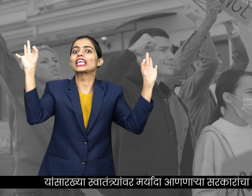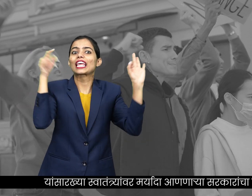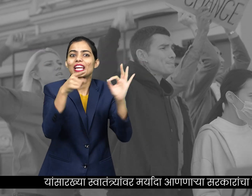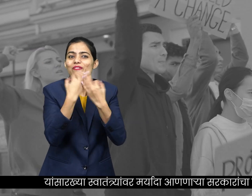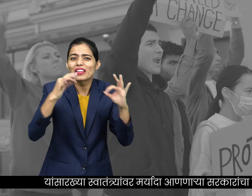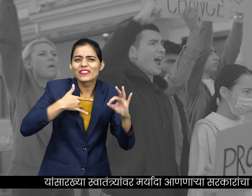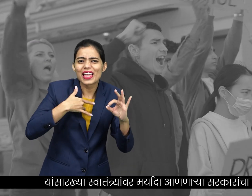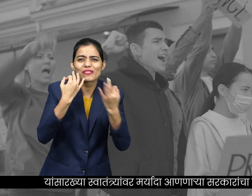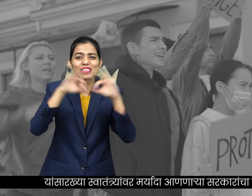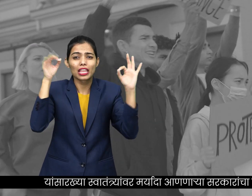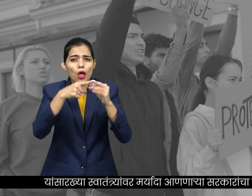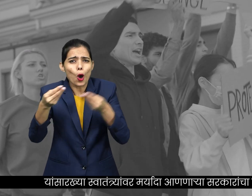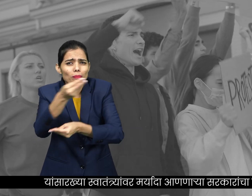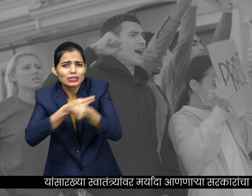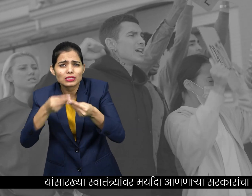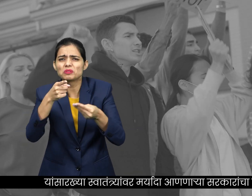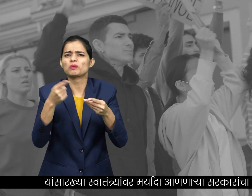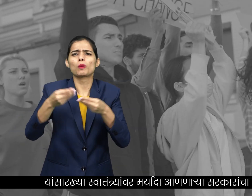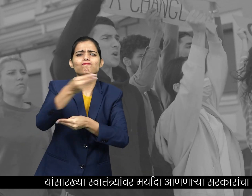केला.